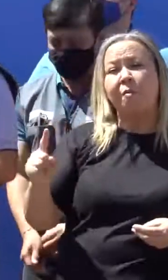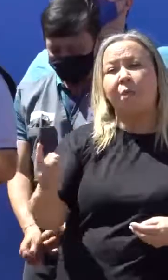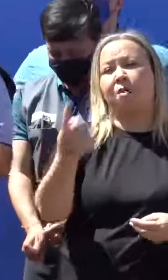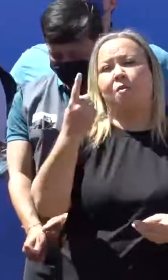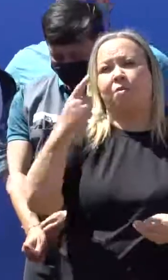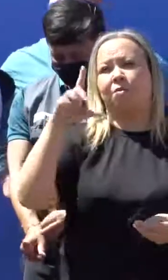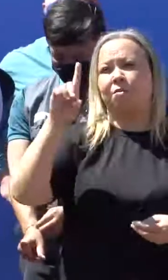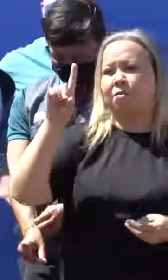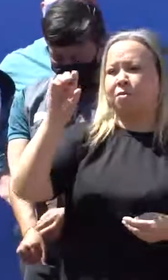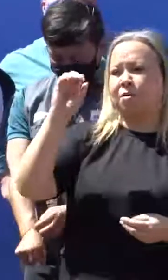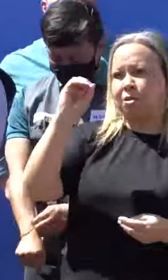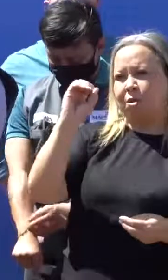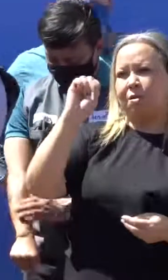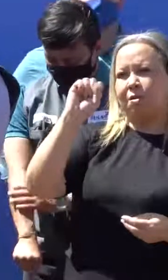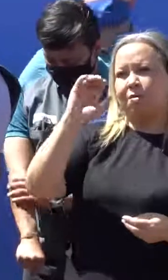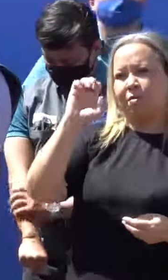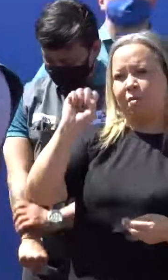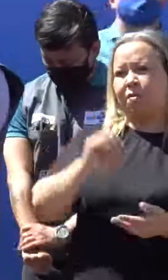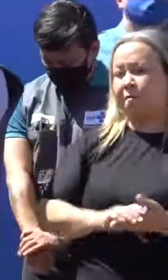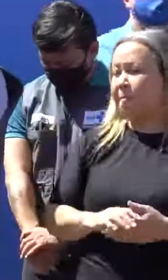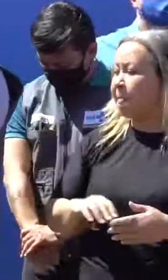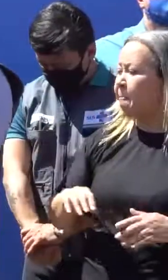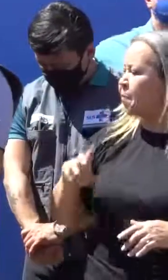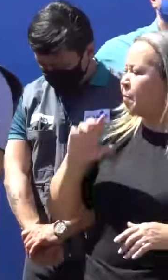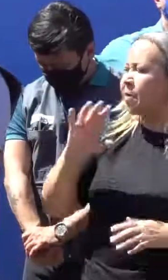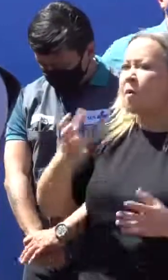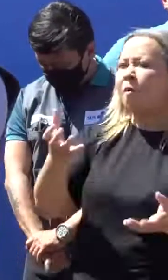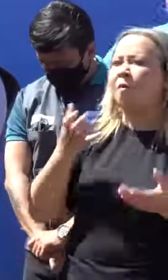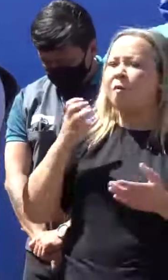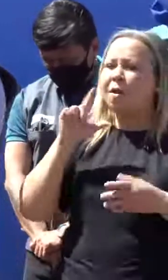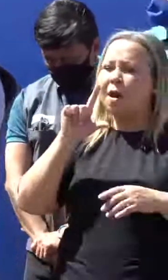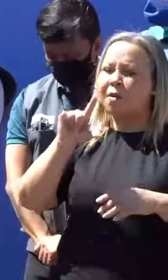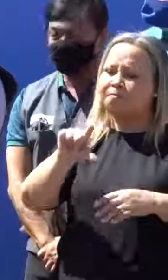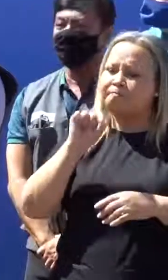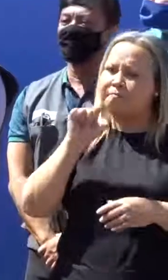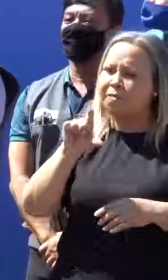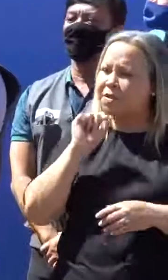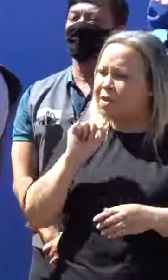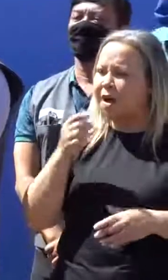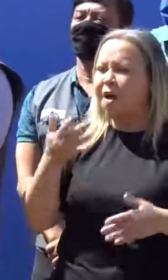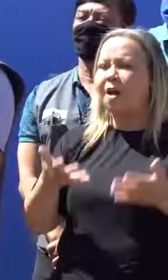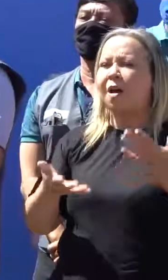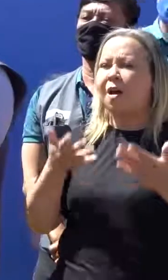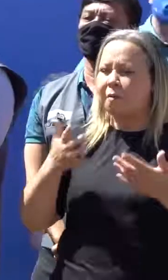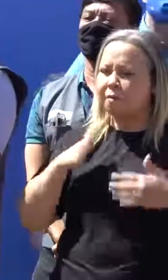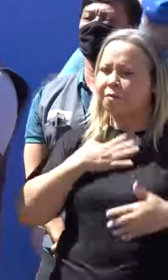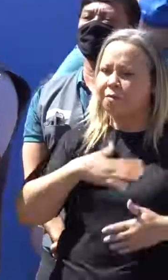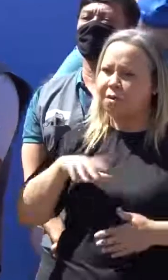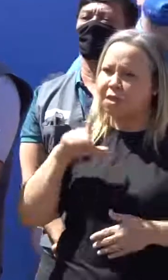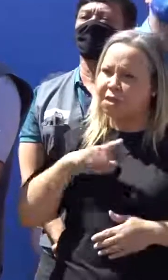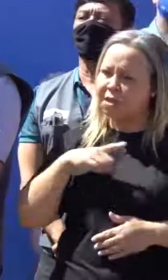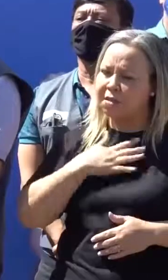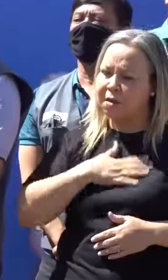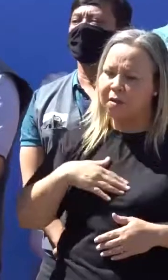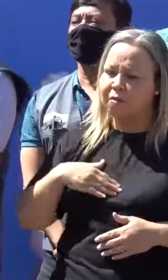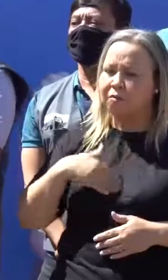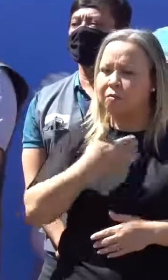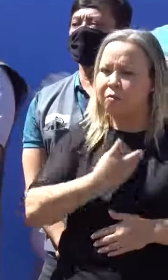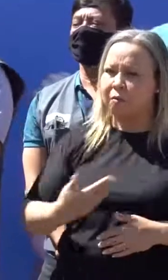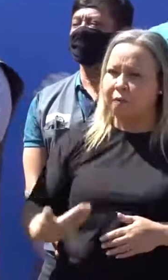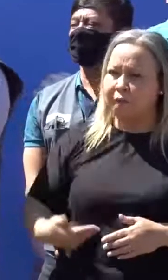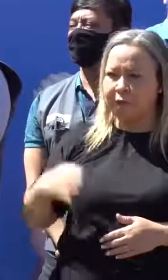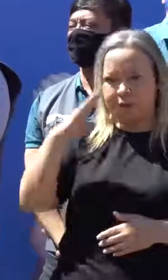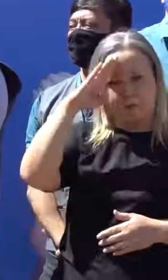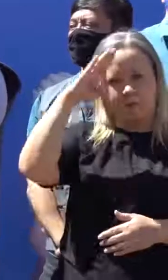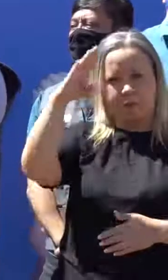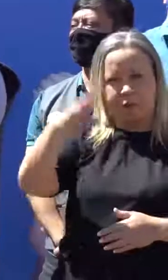dose. E aqui aproveito a oportunidade para destacar a grande integração e harmonia que há no governo do presidente Bolsonaro. Os